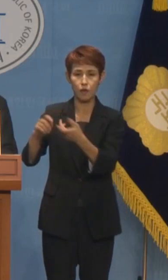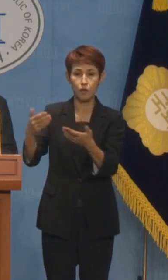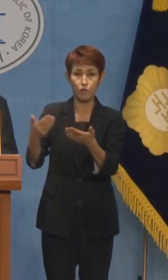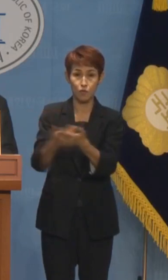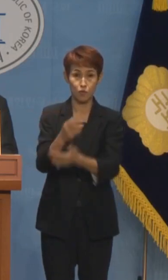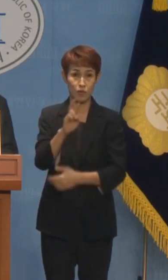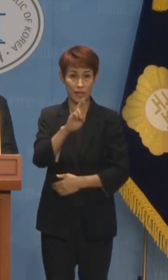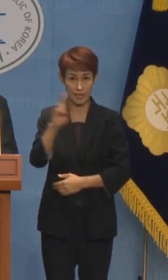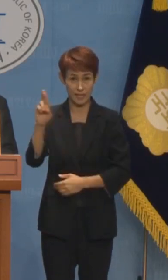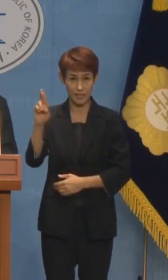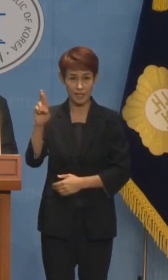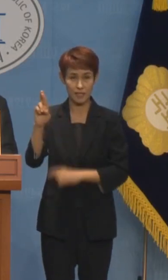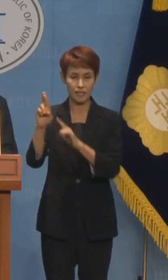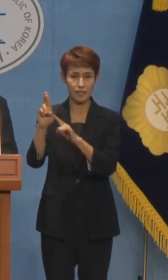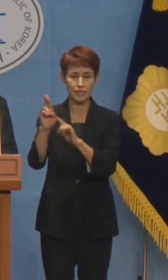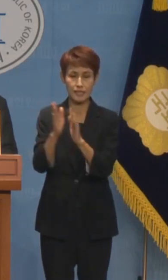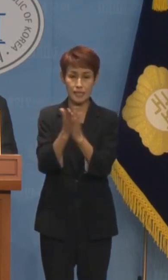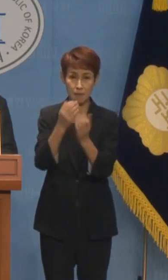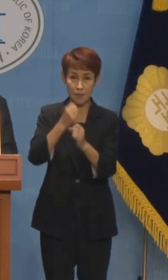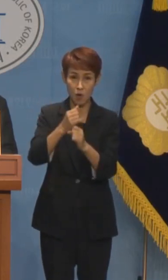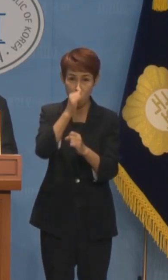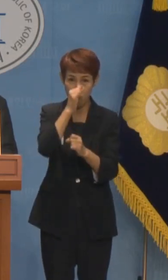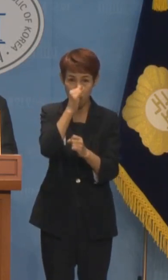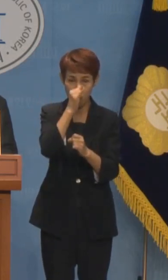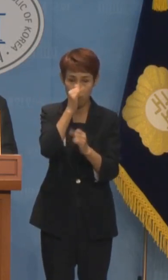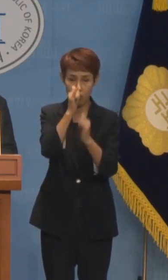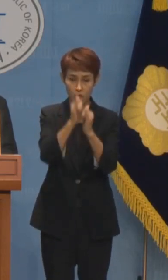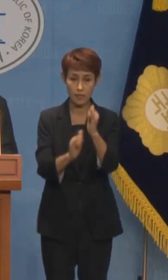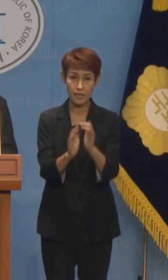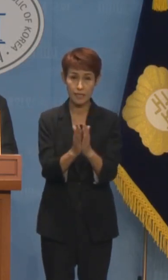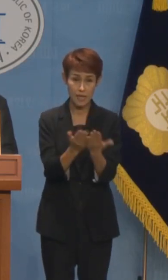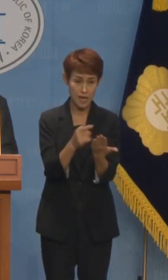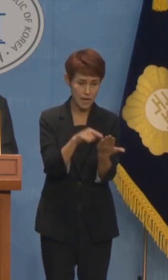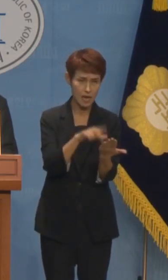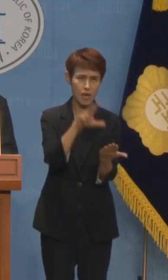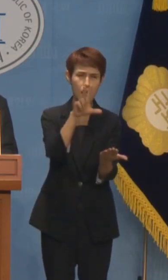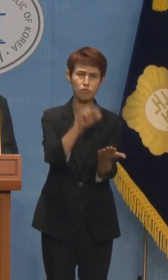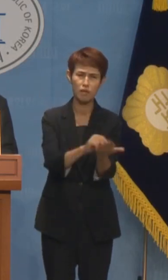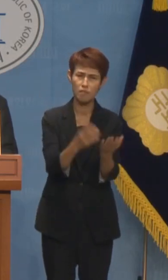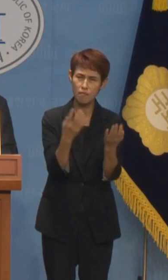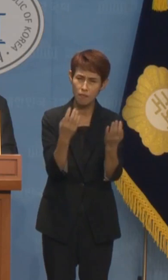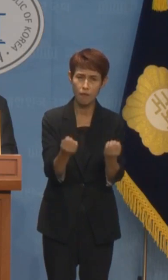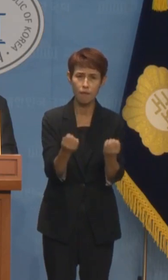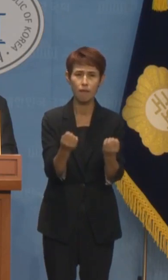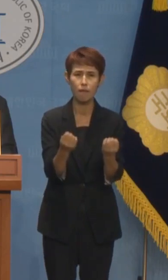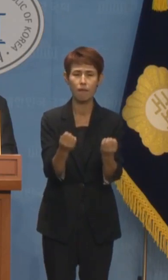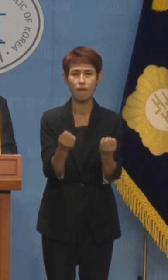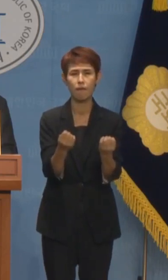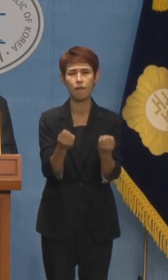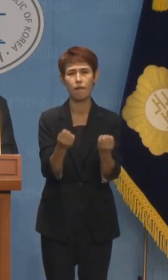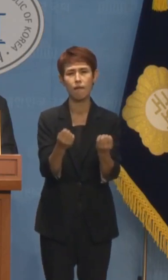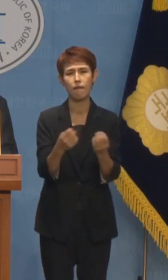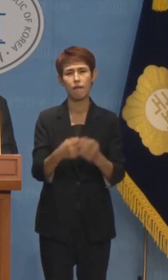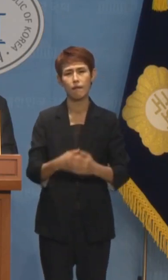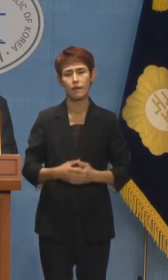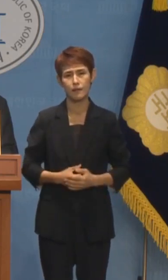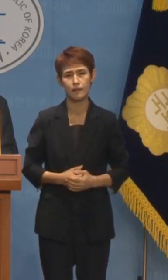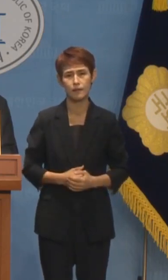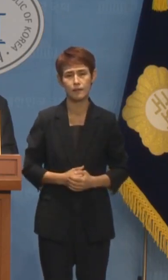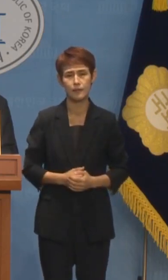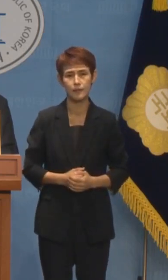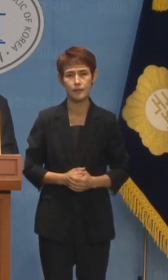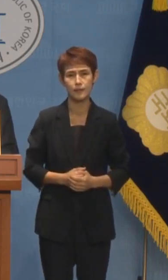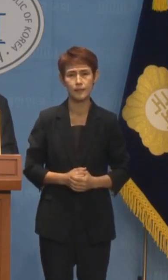교과서 한국 학력 평가원에서 나온 역사 교과서의 문제가 한국 사회를 들끓고 있 있게 하고